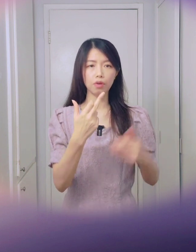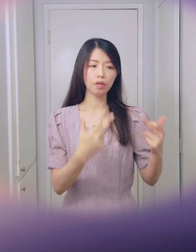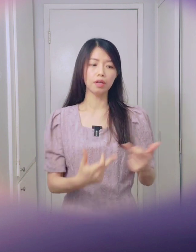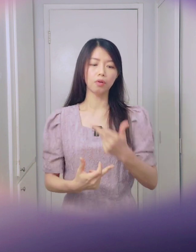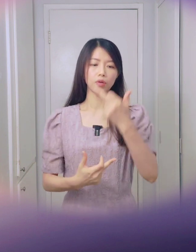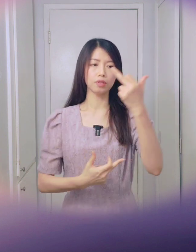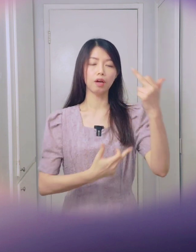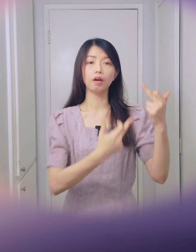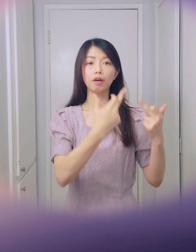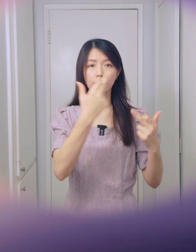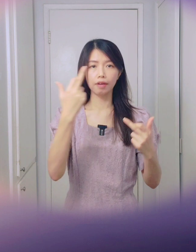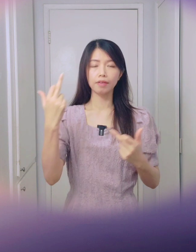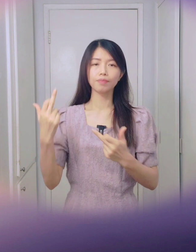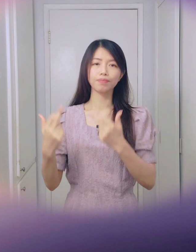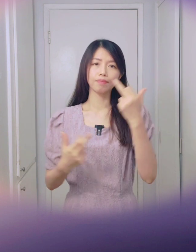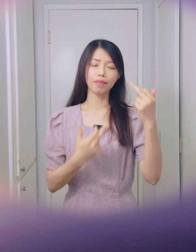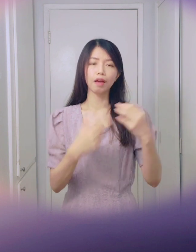산 수어를 이렇게 해줬어요.